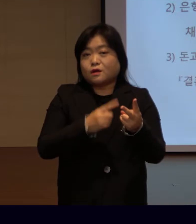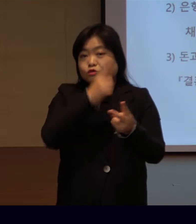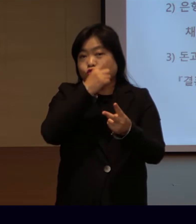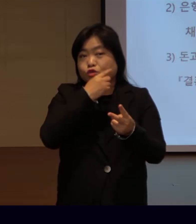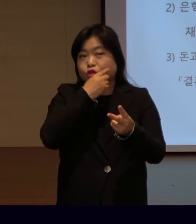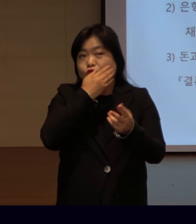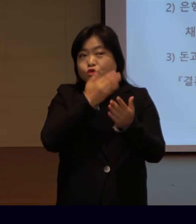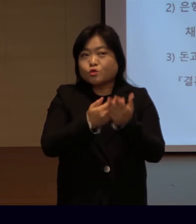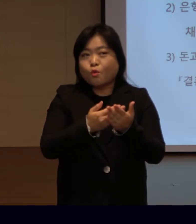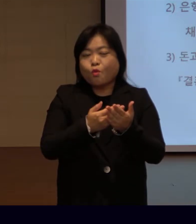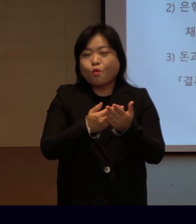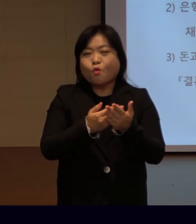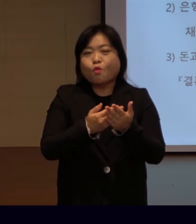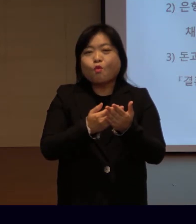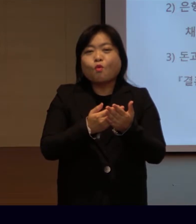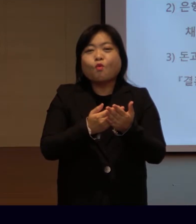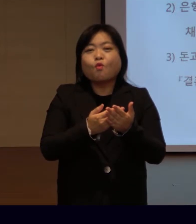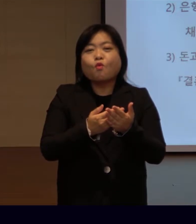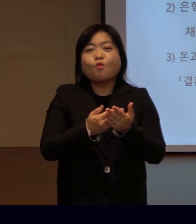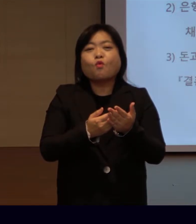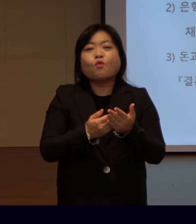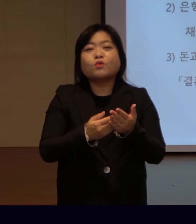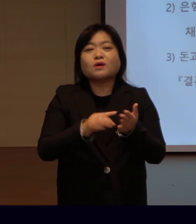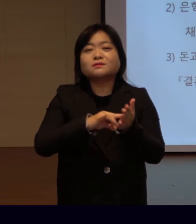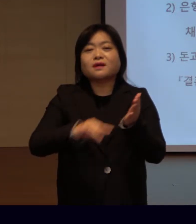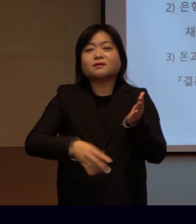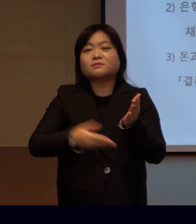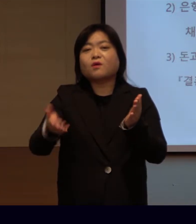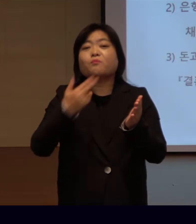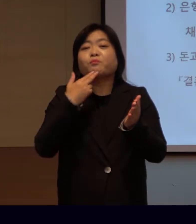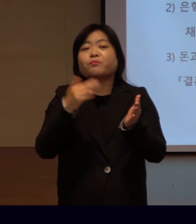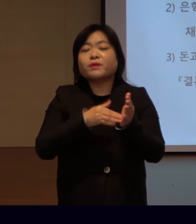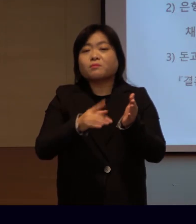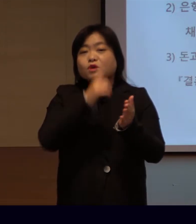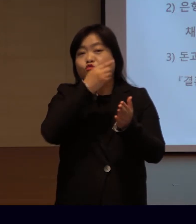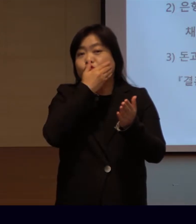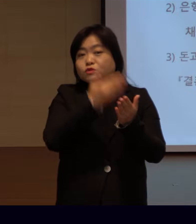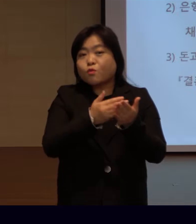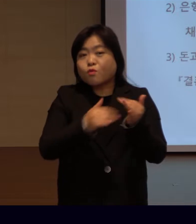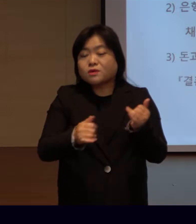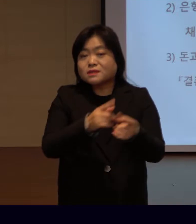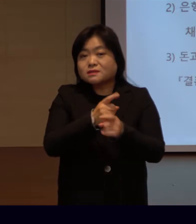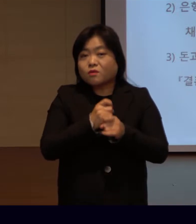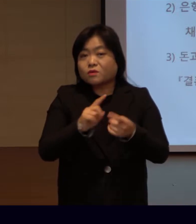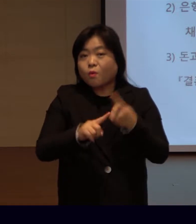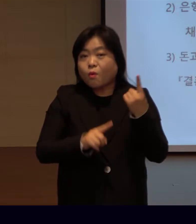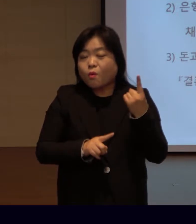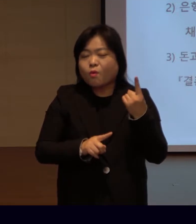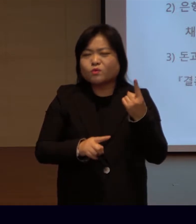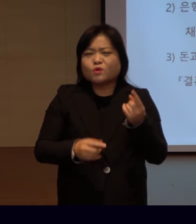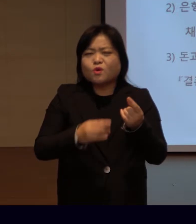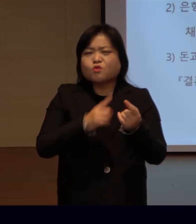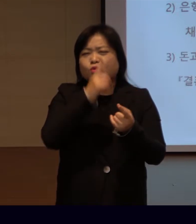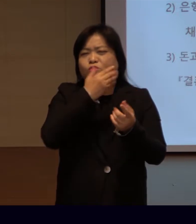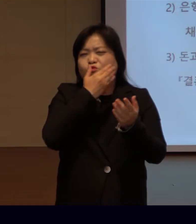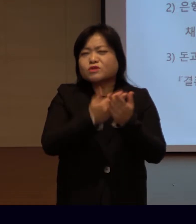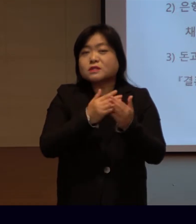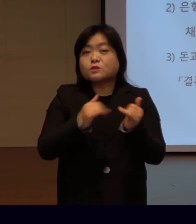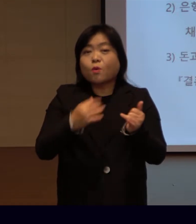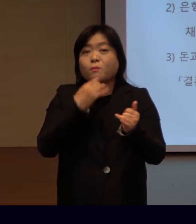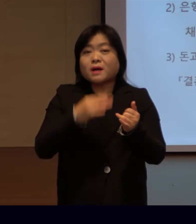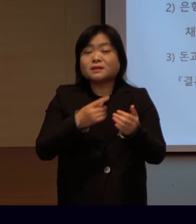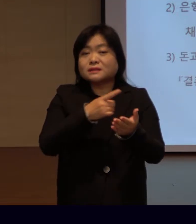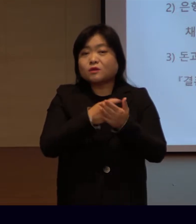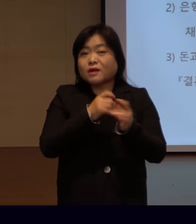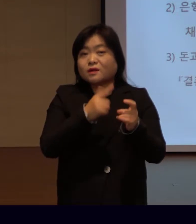그리고 또 하나의 적은 뭘까요? 귀족만이 적이 아닙니다. 가장